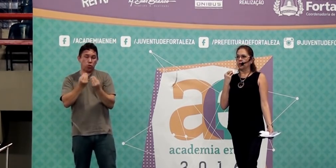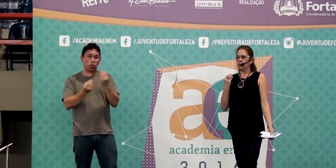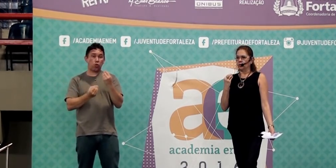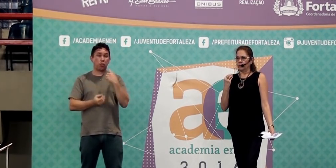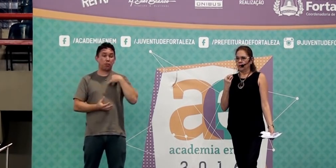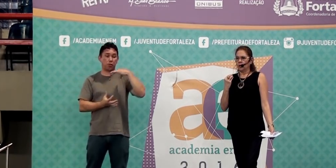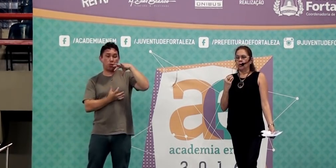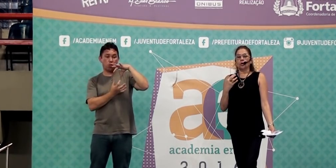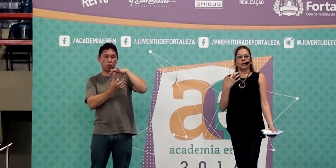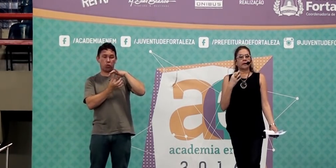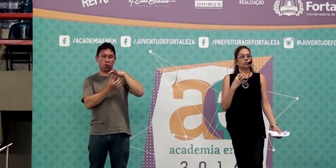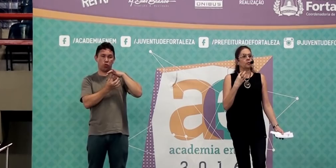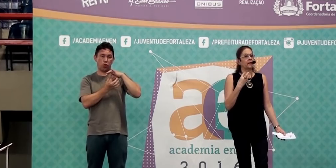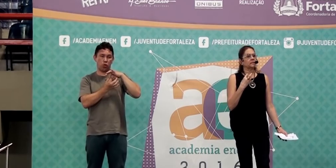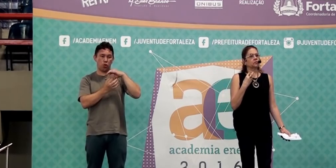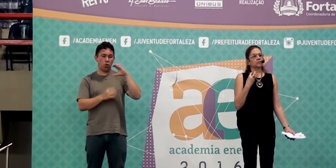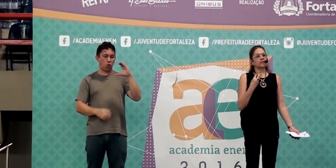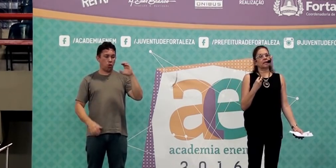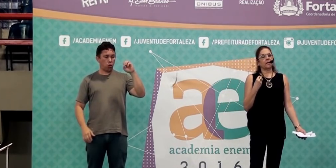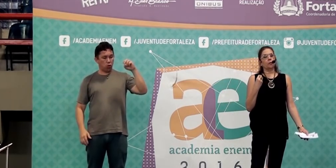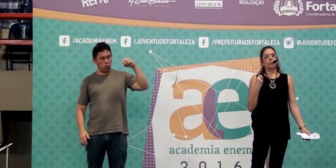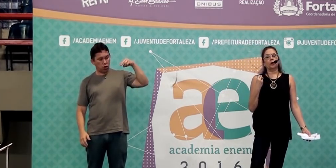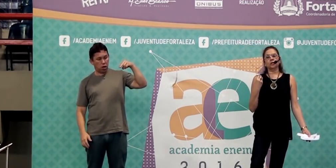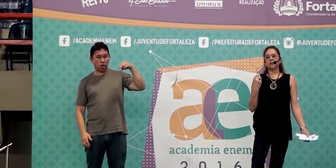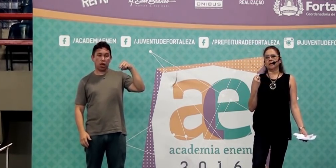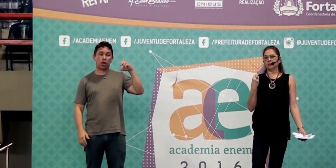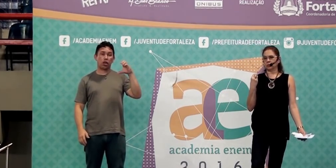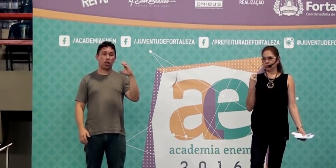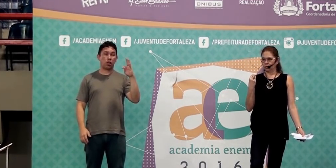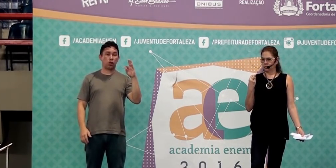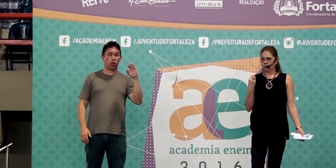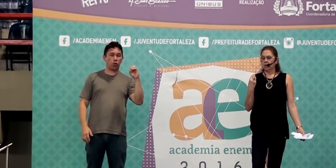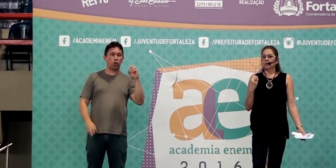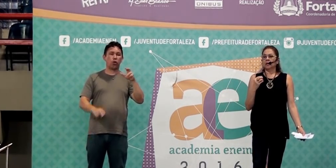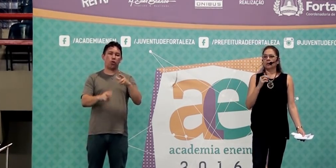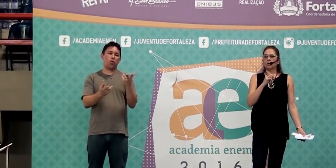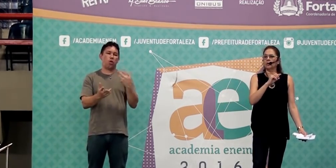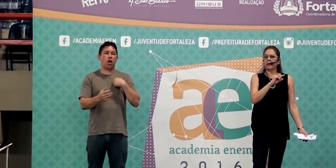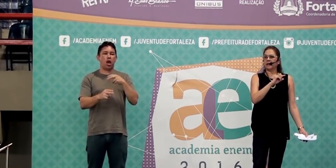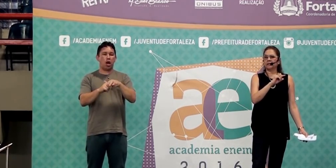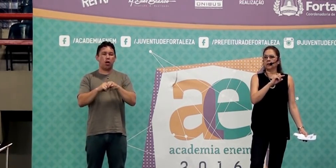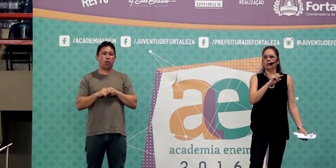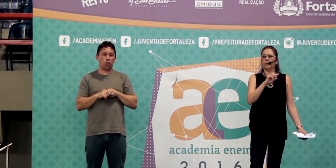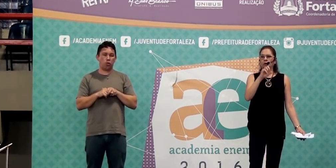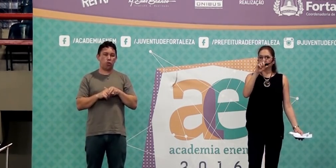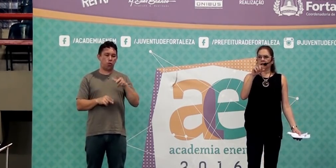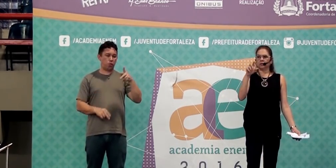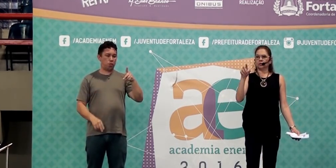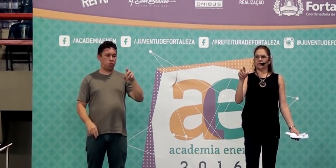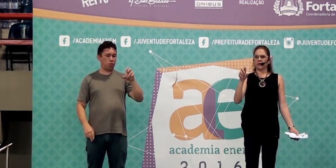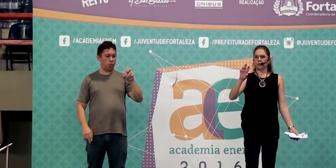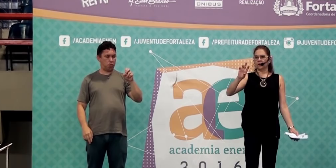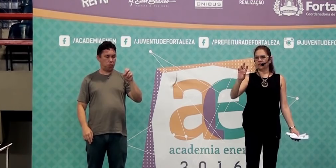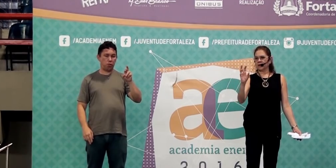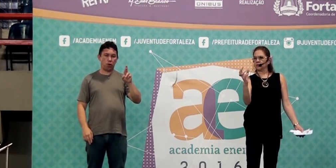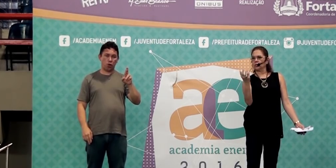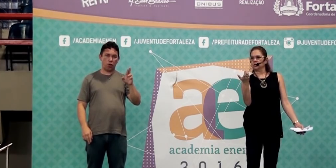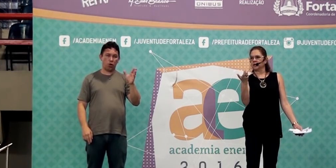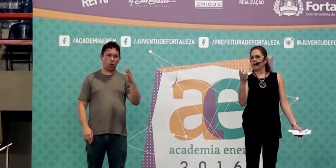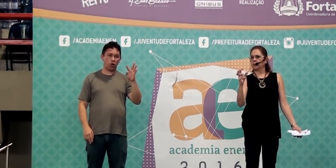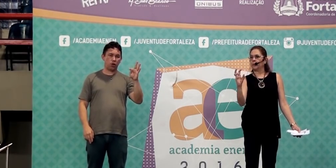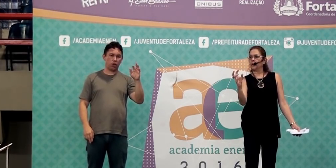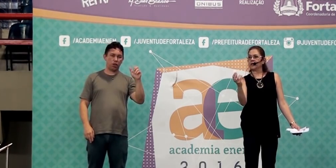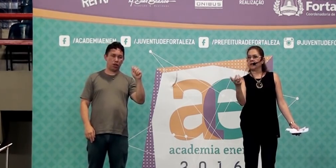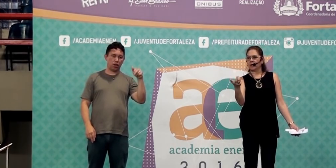com um conector. O conector mais usado é o portanto. Não comece com portanto, vírgula, faça